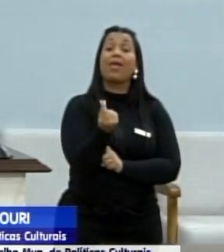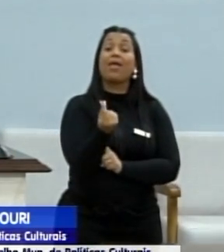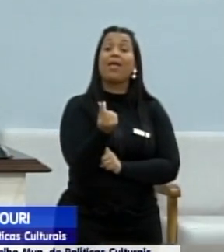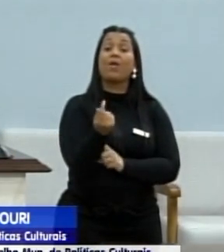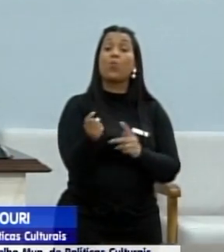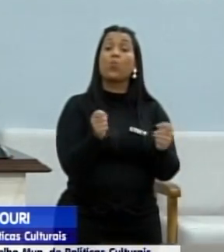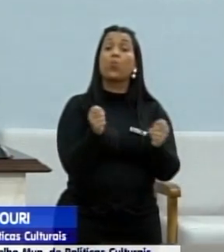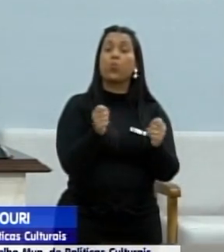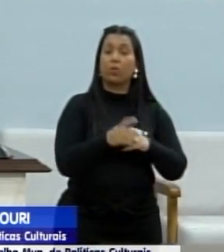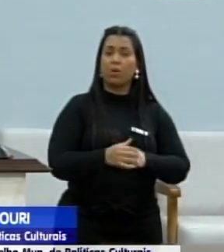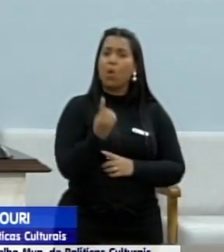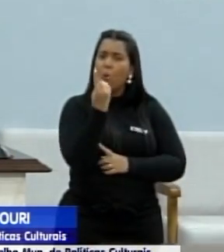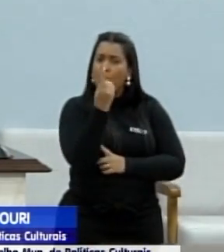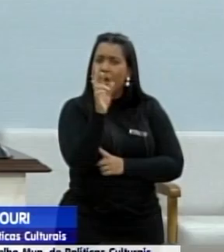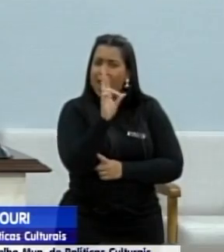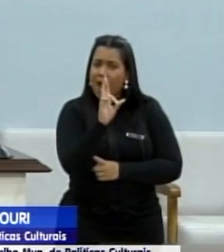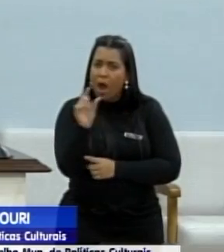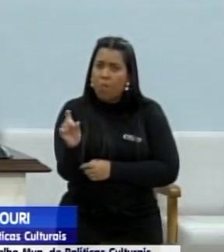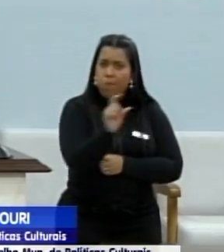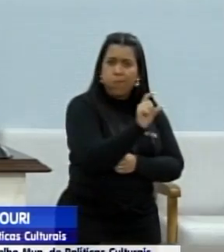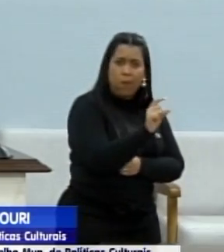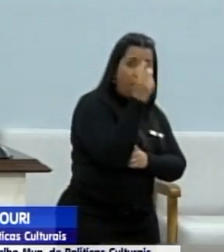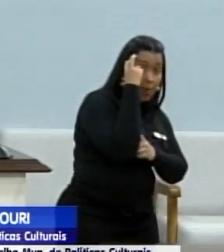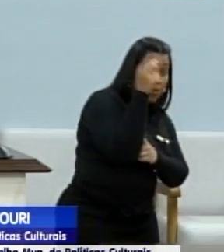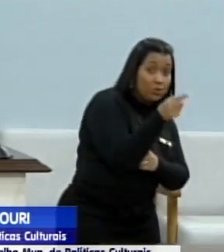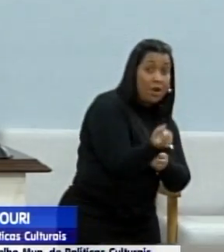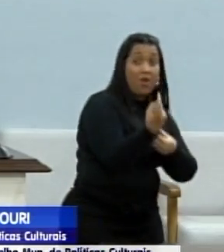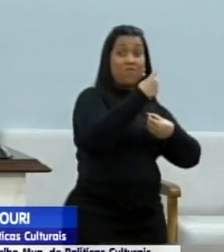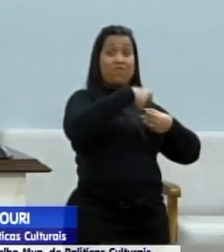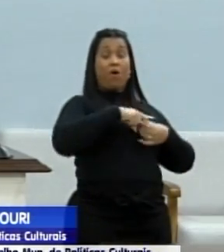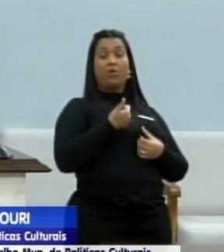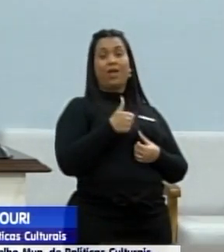A cada R$1 investido em cultura, retorna